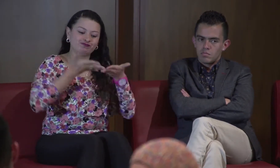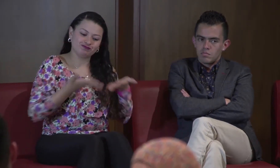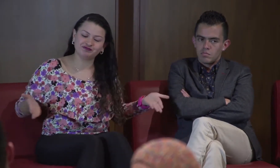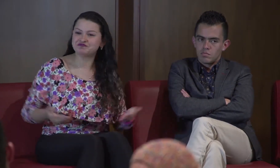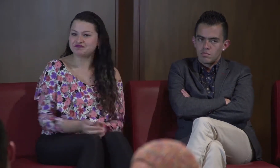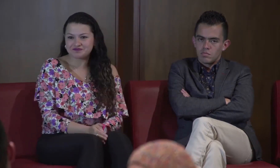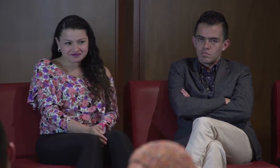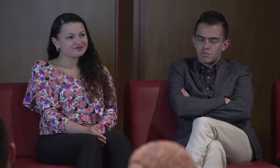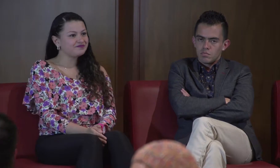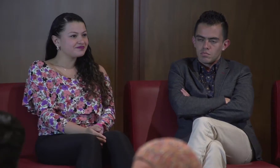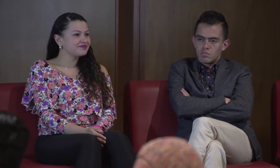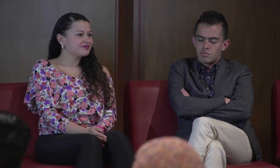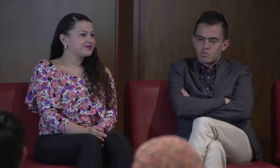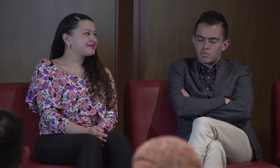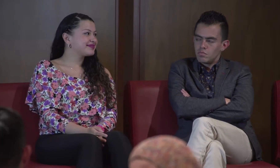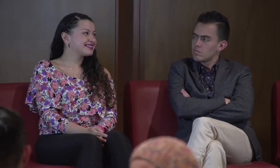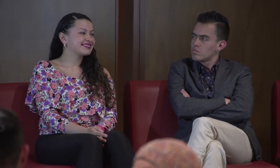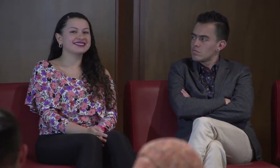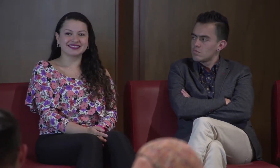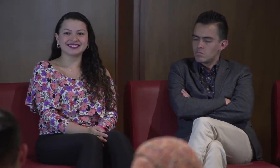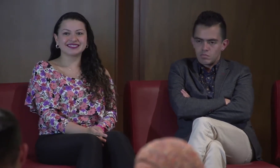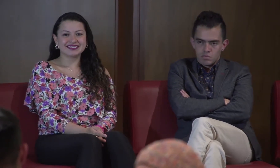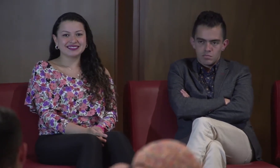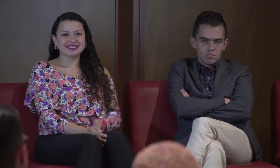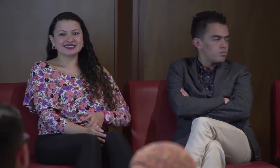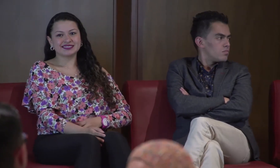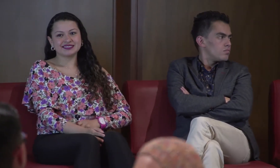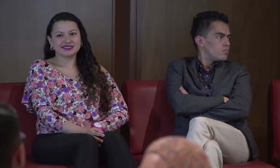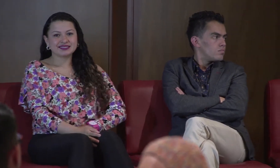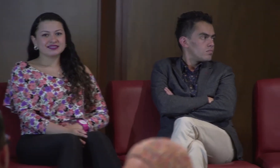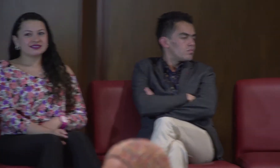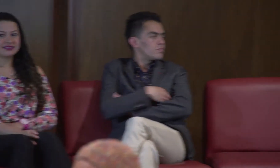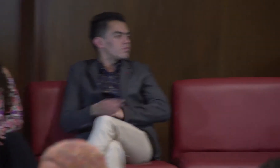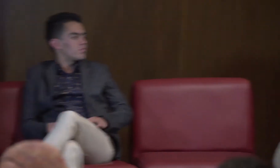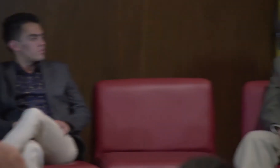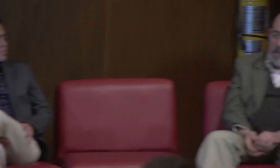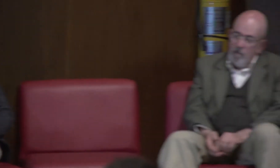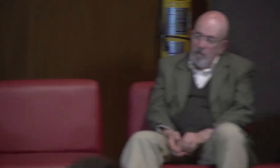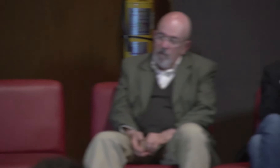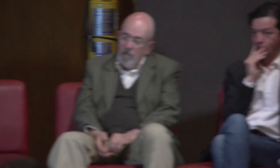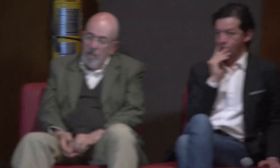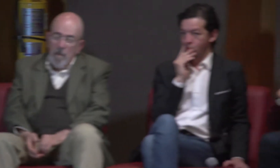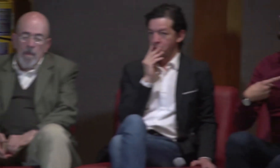para traducción de la lengua de señas, y pues de esa manera se dio este proceso.